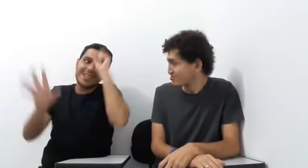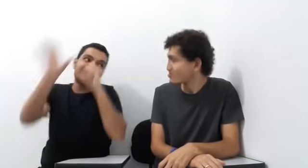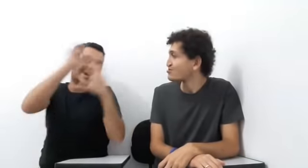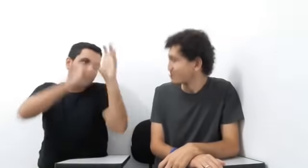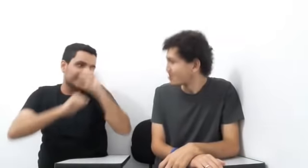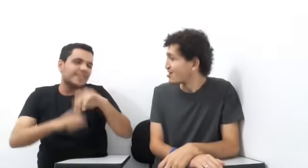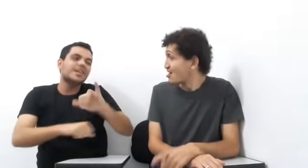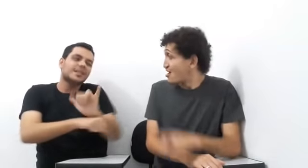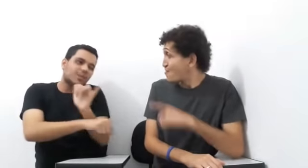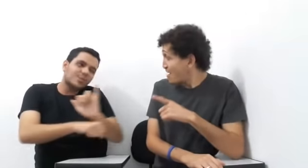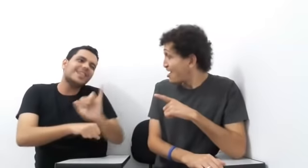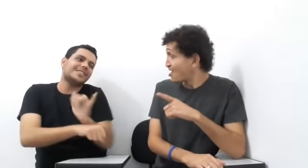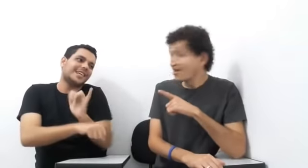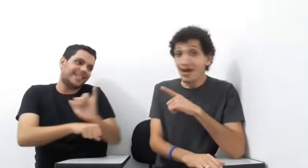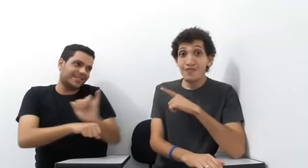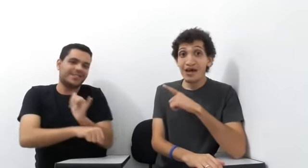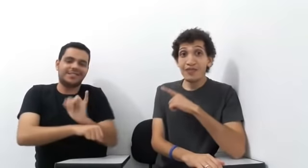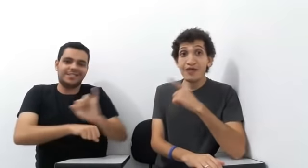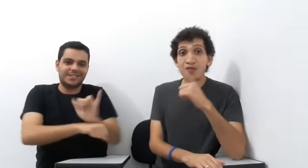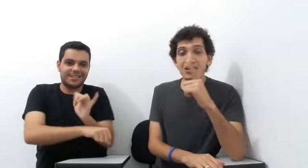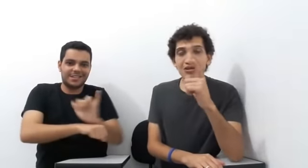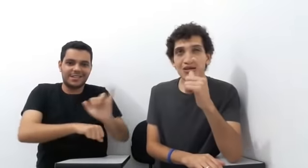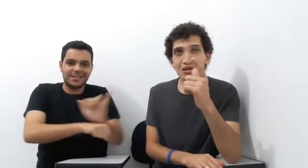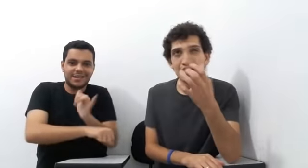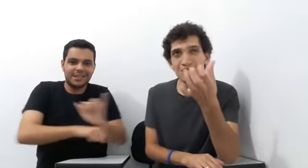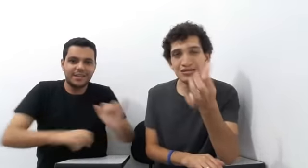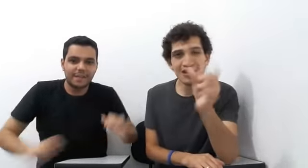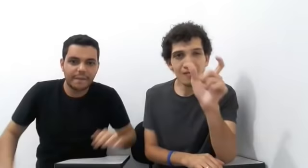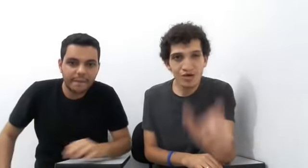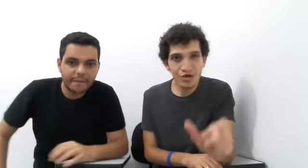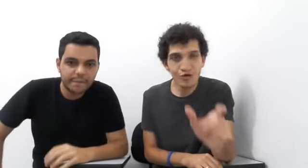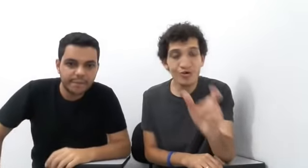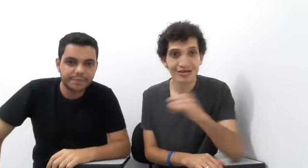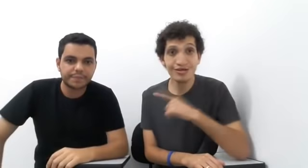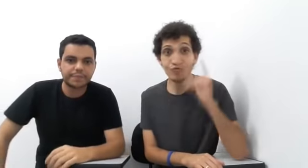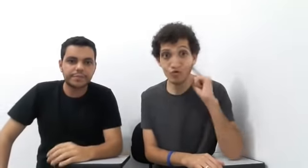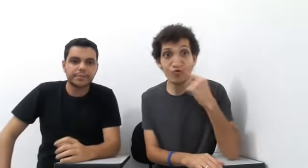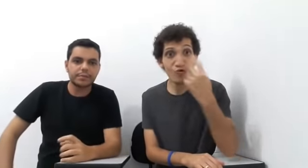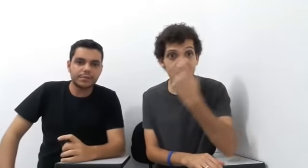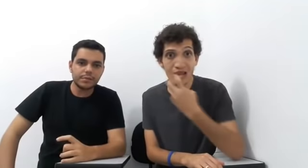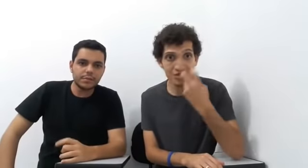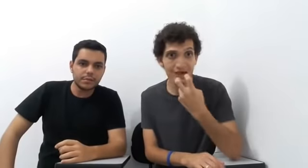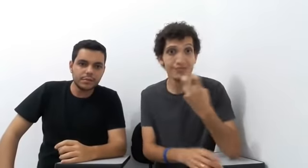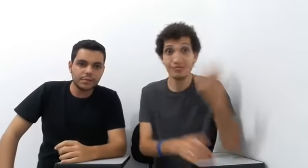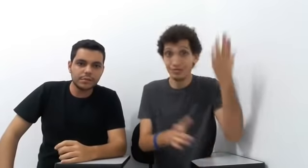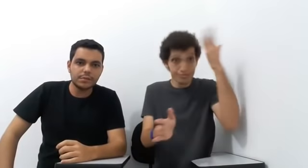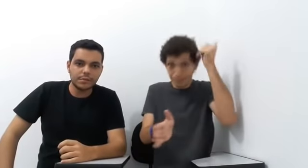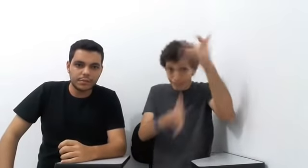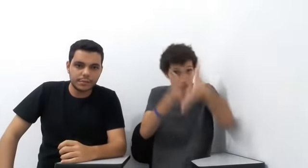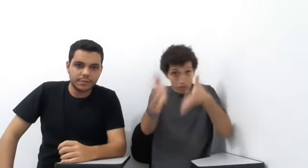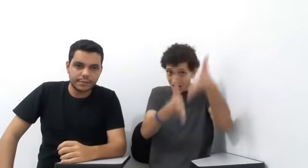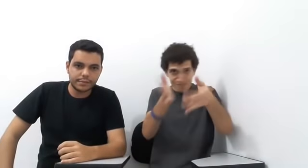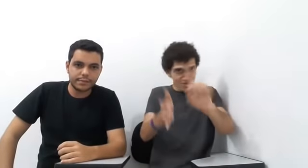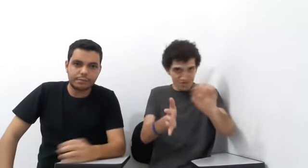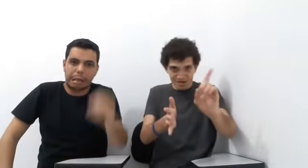vai aprendendo. Então, tudo é estratégia. Tem umas 6 pessoas que são surdo oralizados, não sabem Libras,